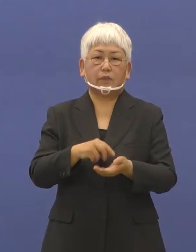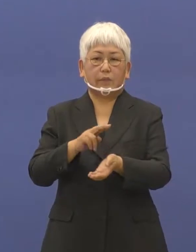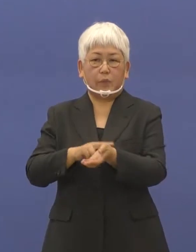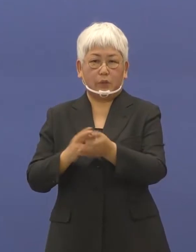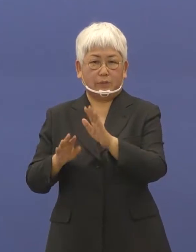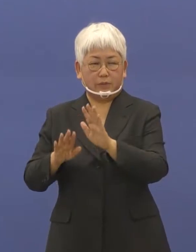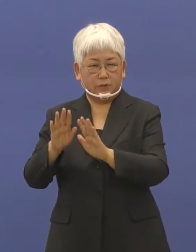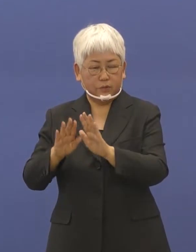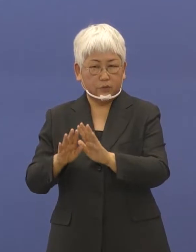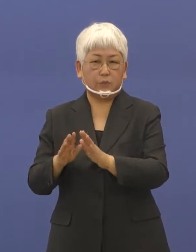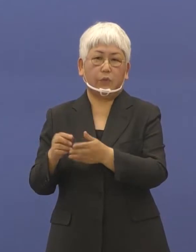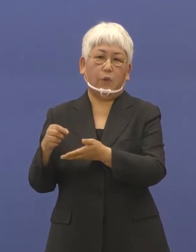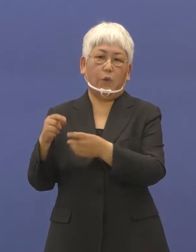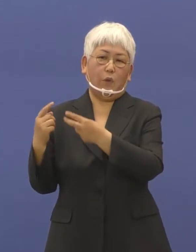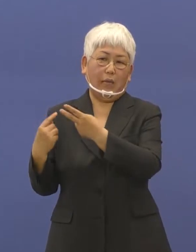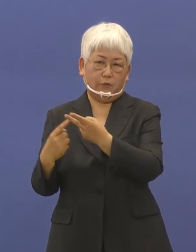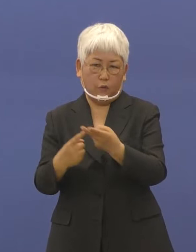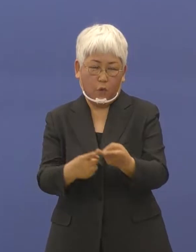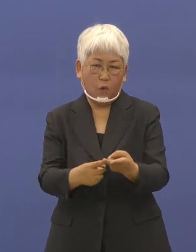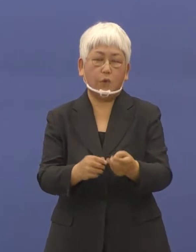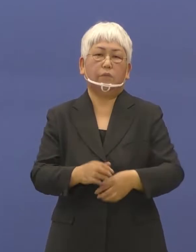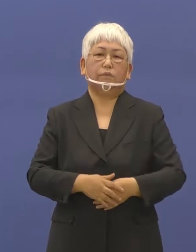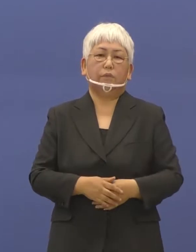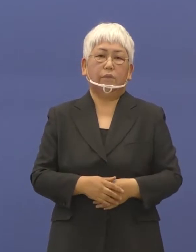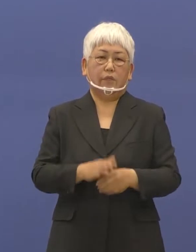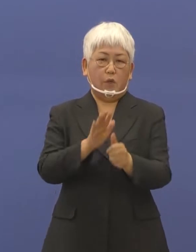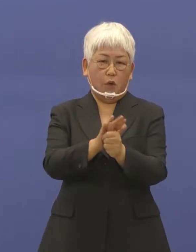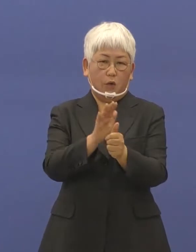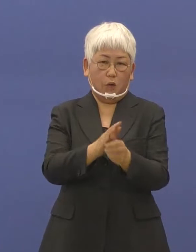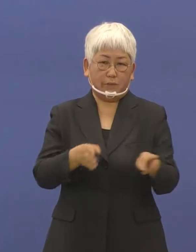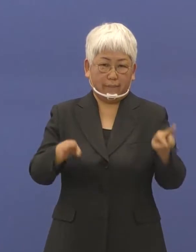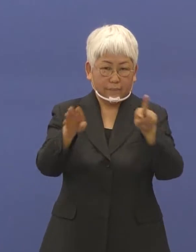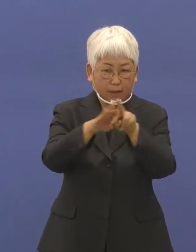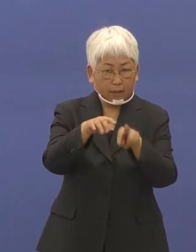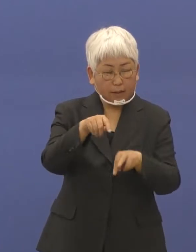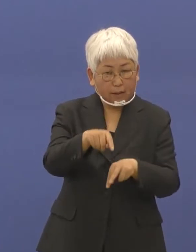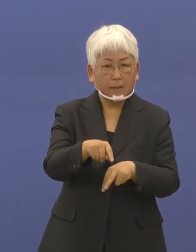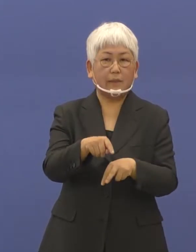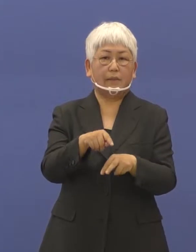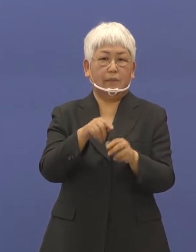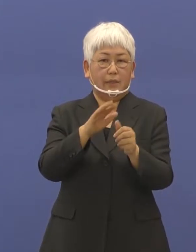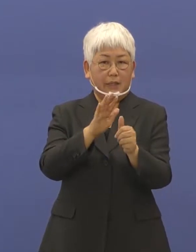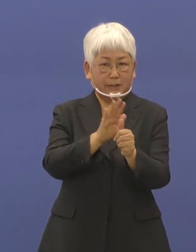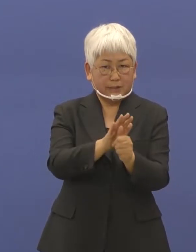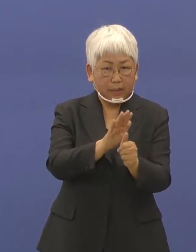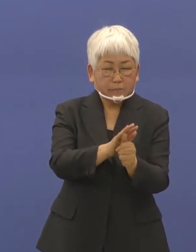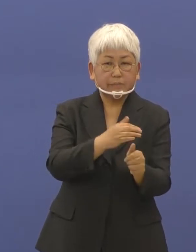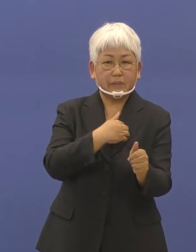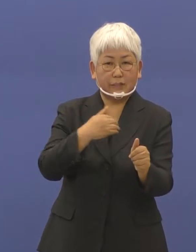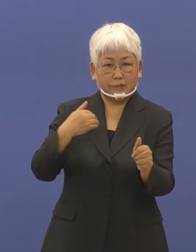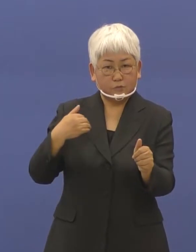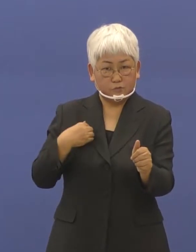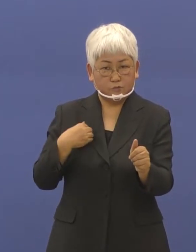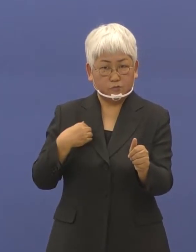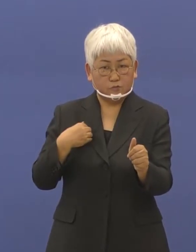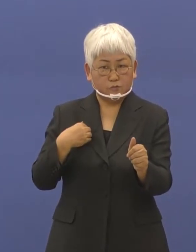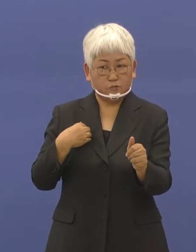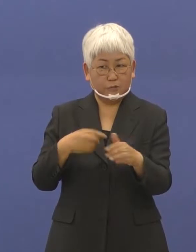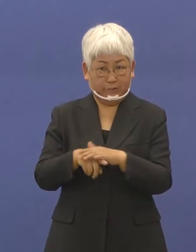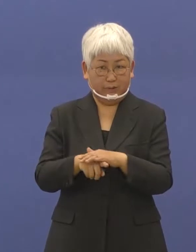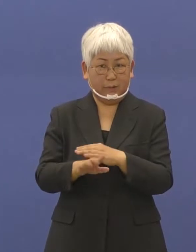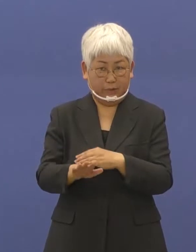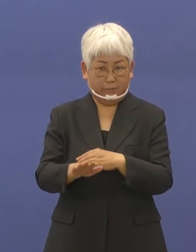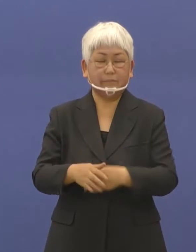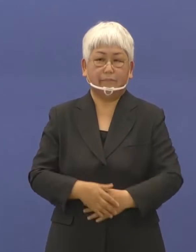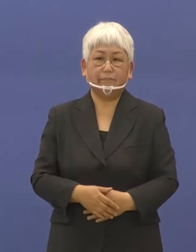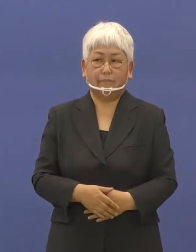健康フォローアップセンターでよりご自宅療養での健康支援、こちらができるということになります。